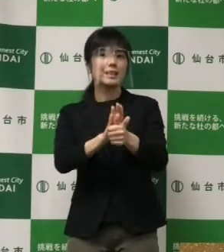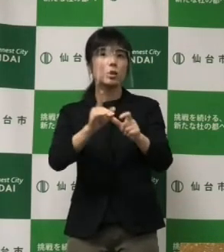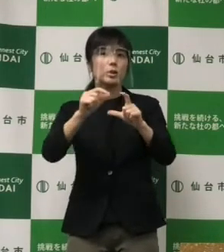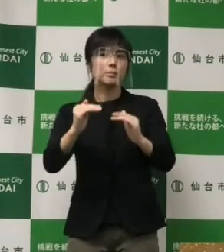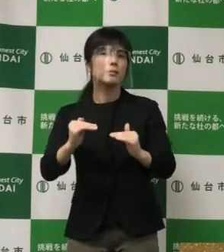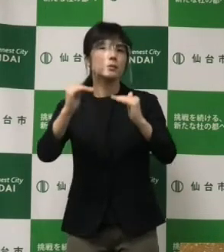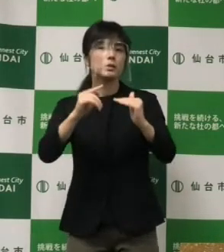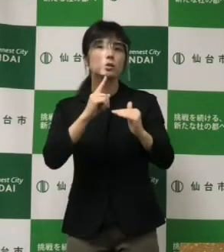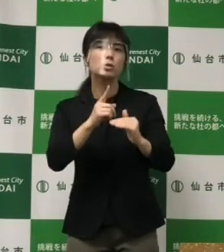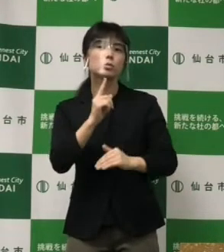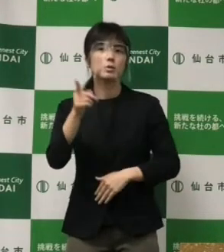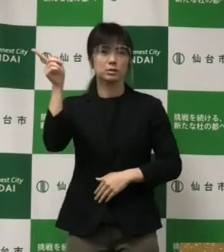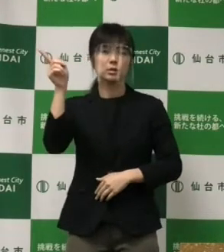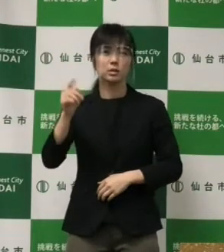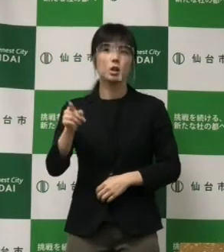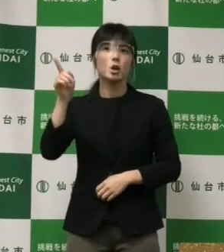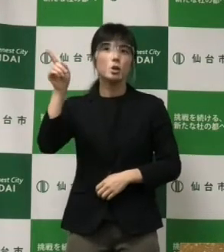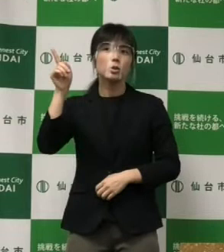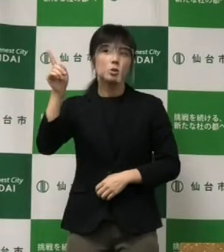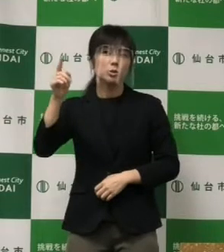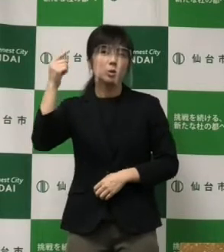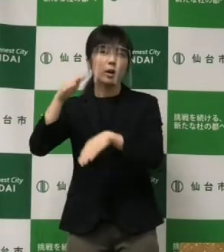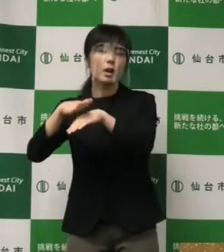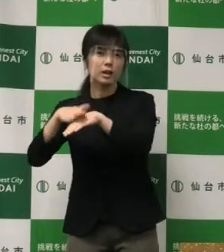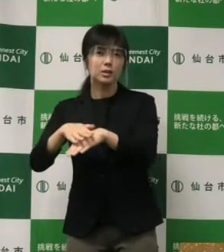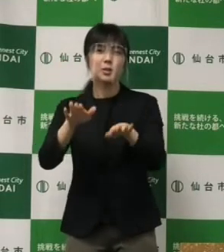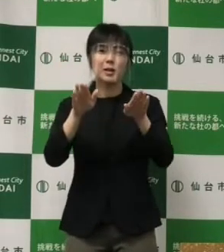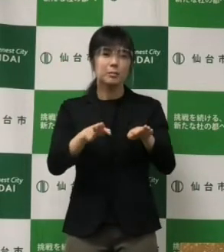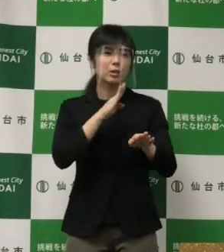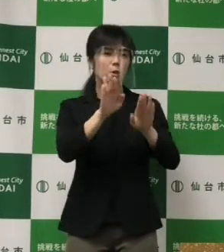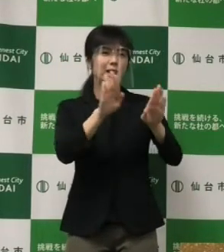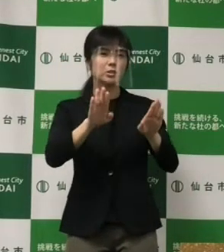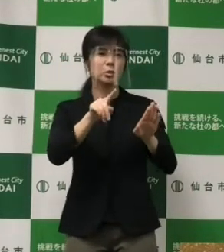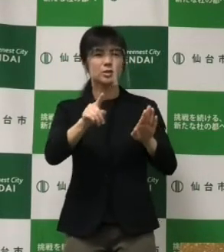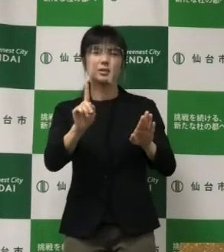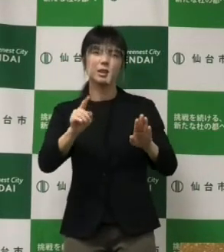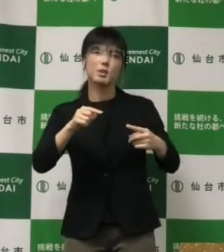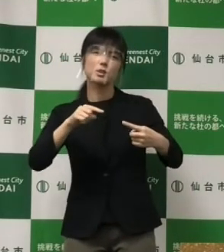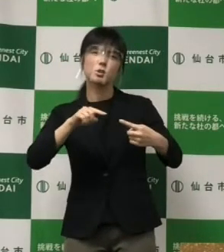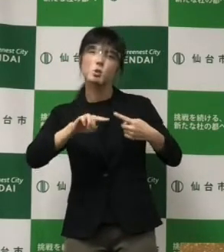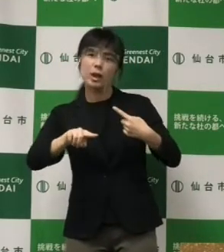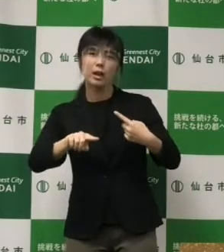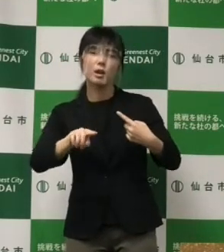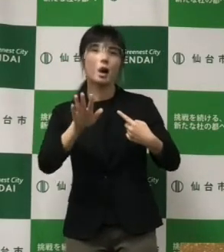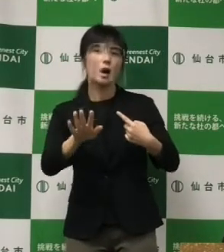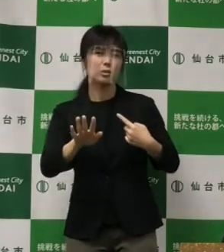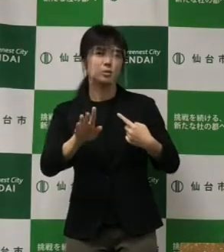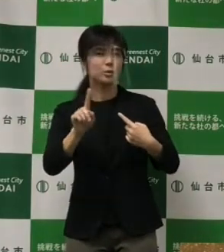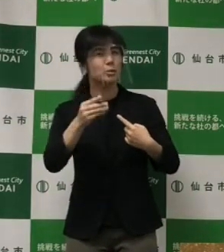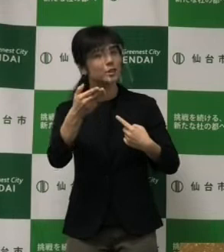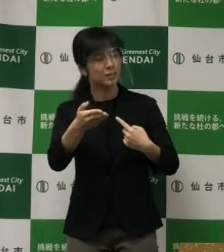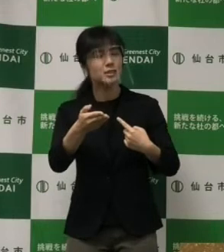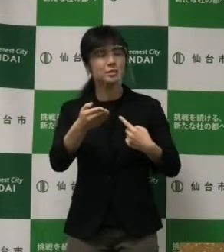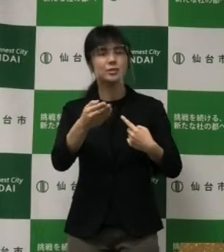総裁の認識と現状の乖離というのもどうなのかなという考えもあ